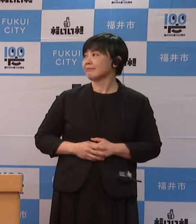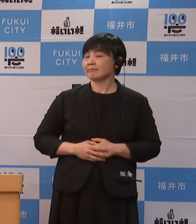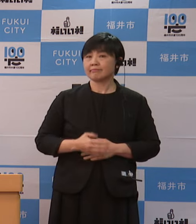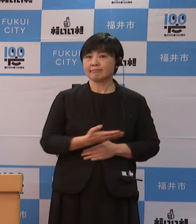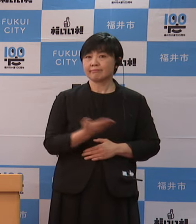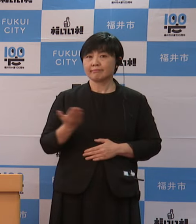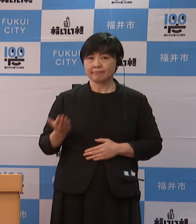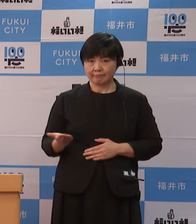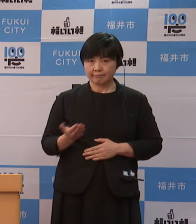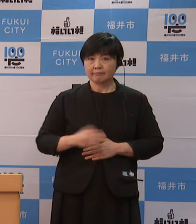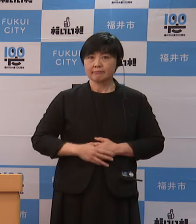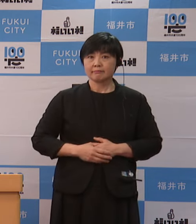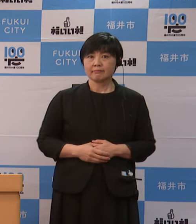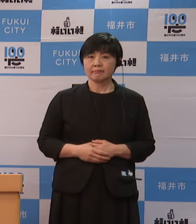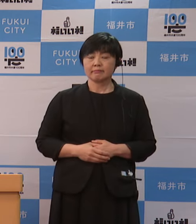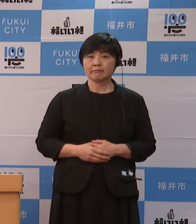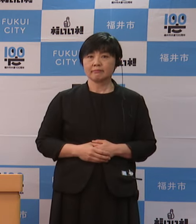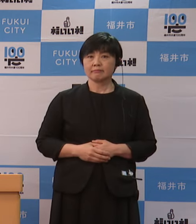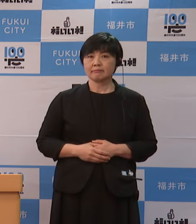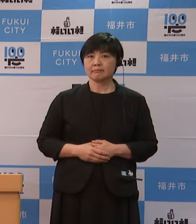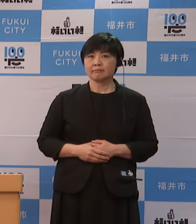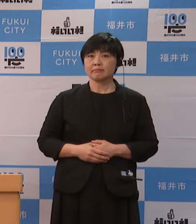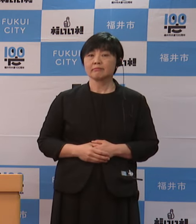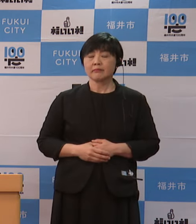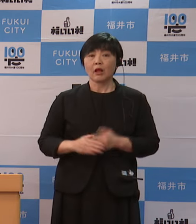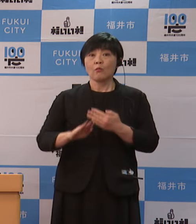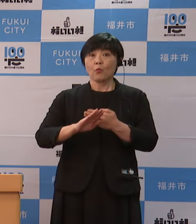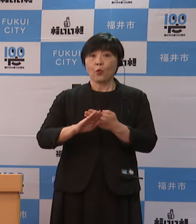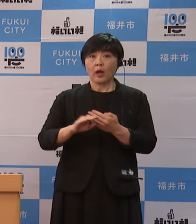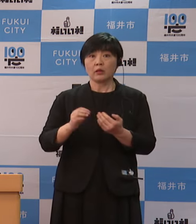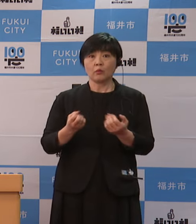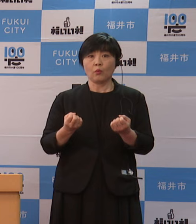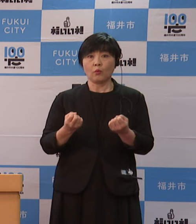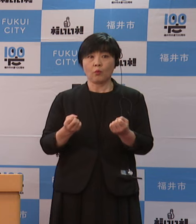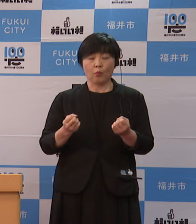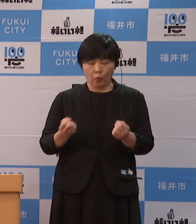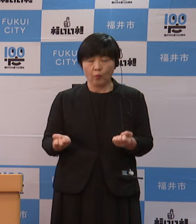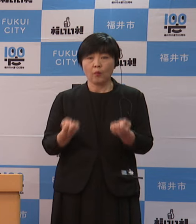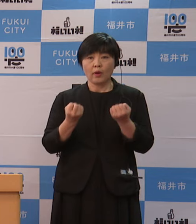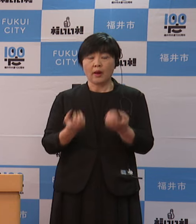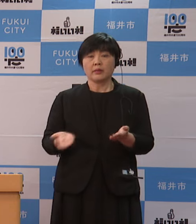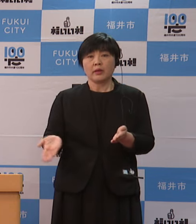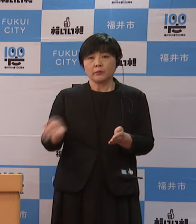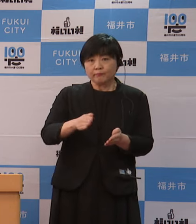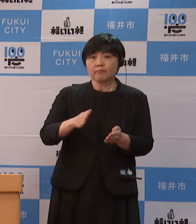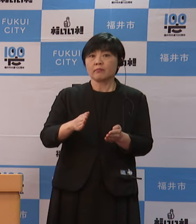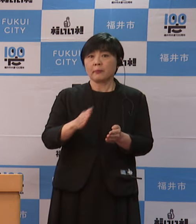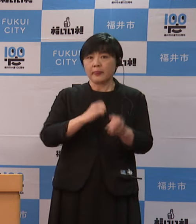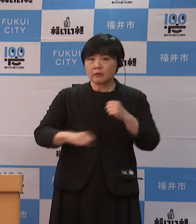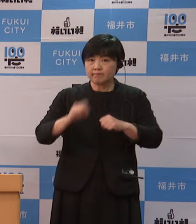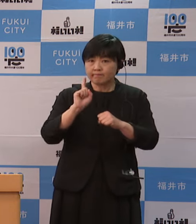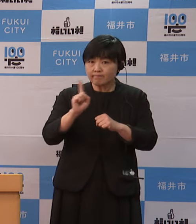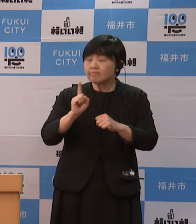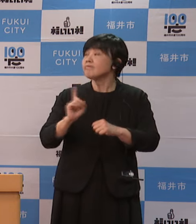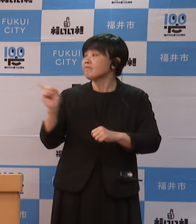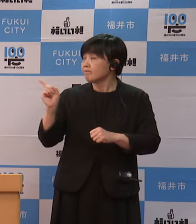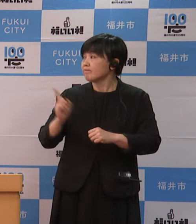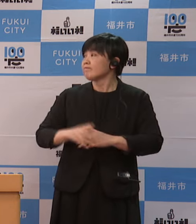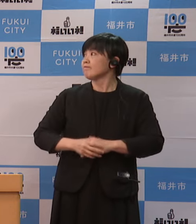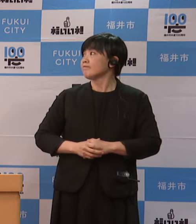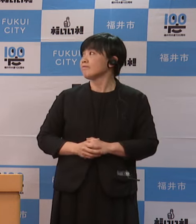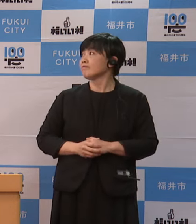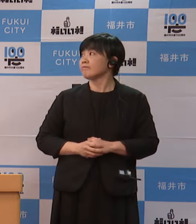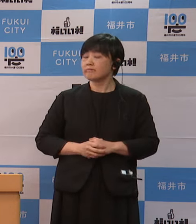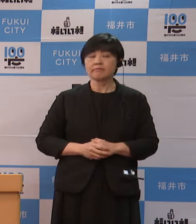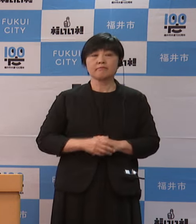次お願いします。それから新たな取り組みとしまして、私もですね、そこに書いてありますように、ワンパクフ